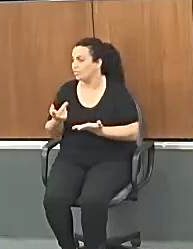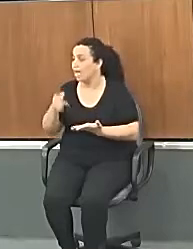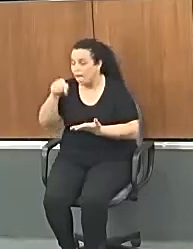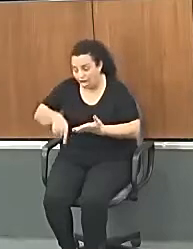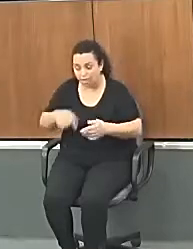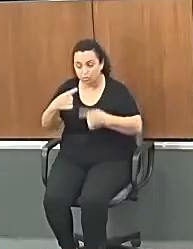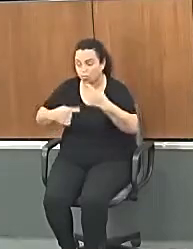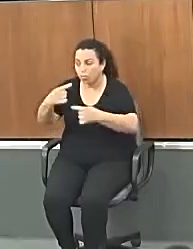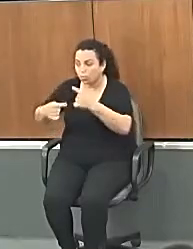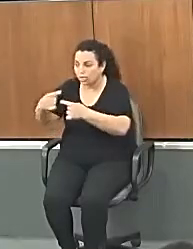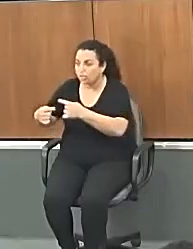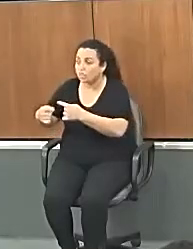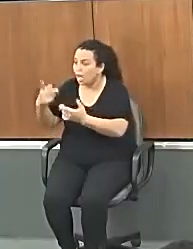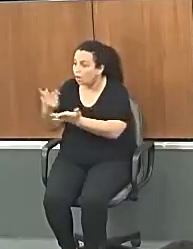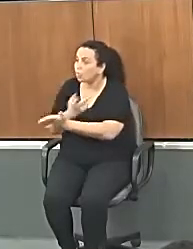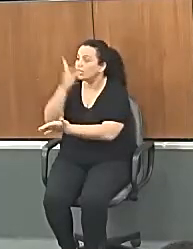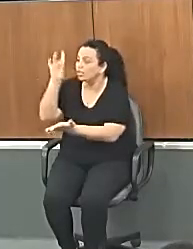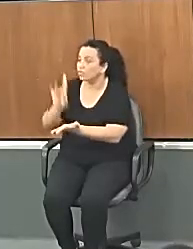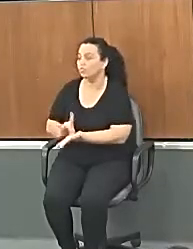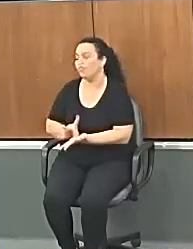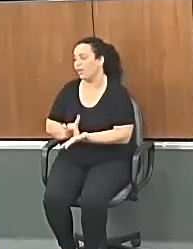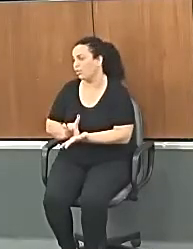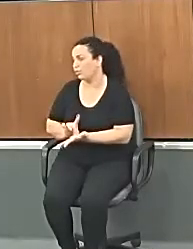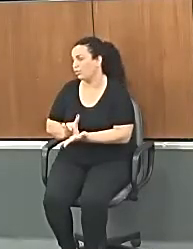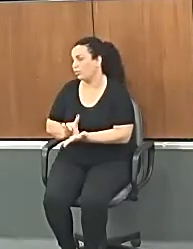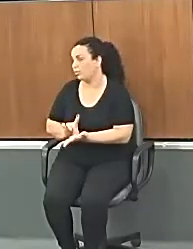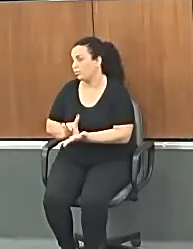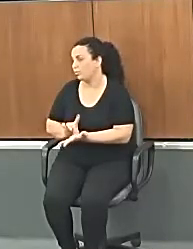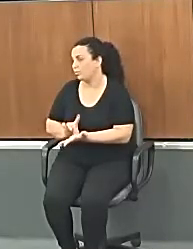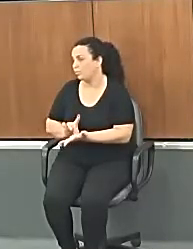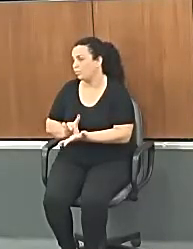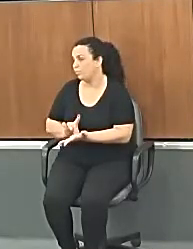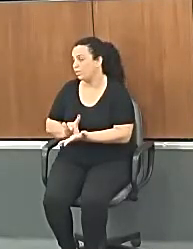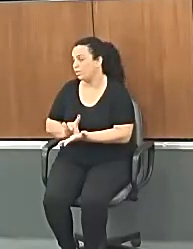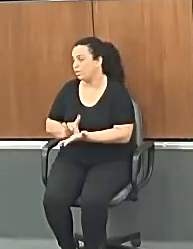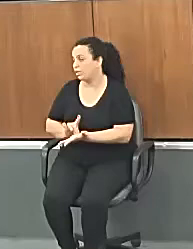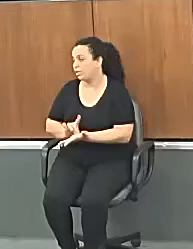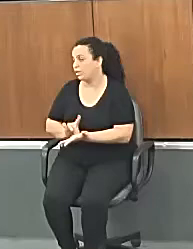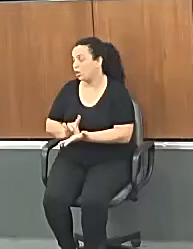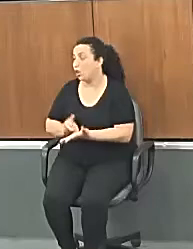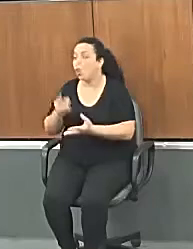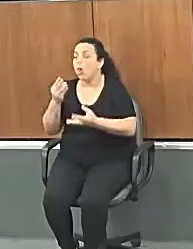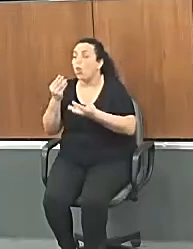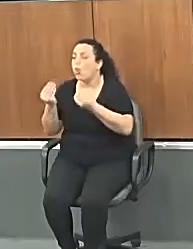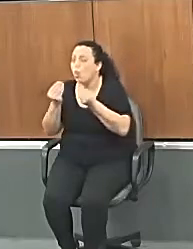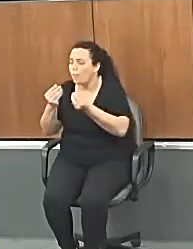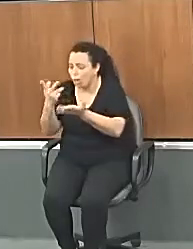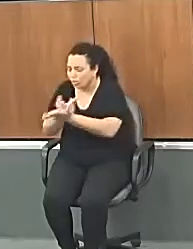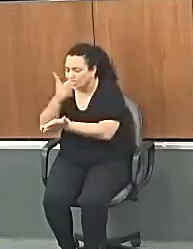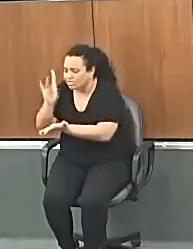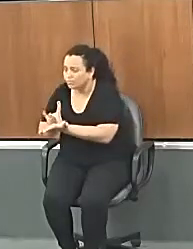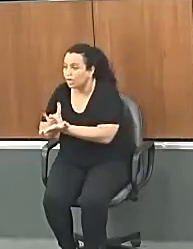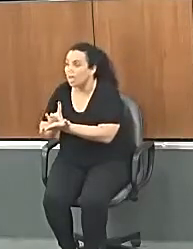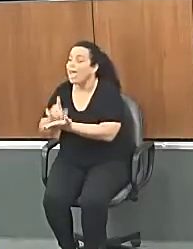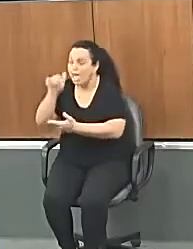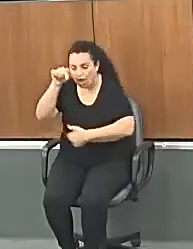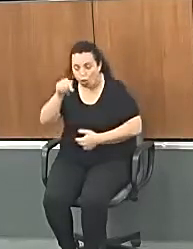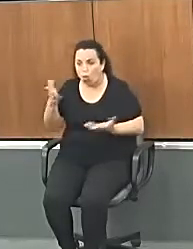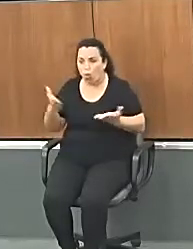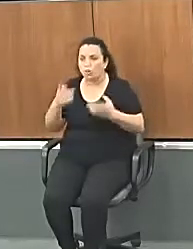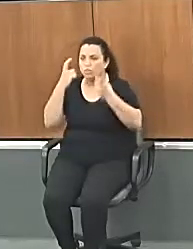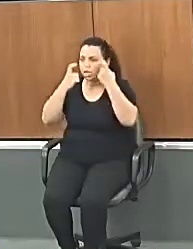realmente passem a funcionar e só com isso aqui com esse tipo de reunião onde nós podemos